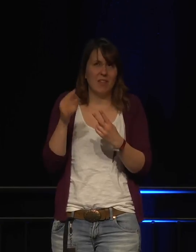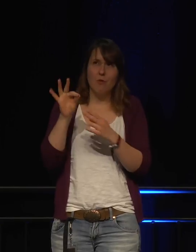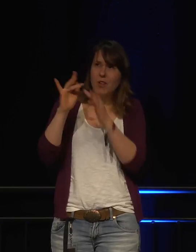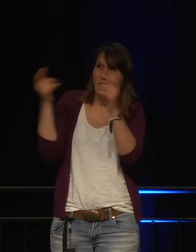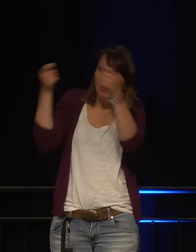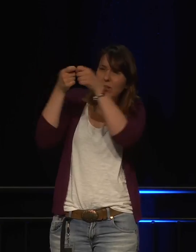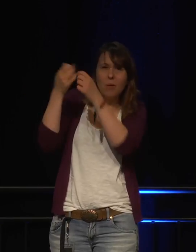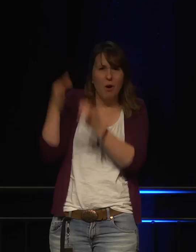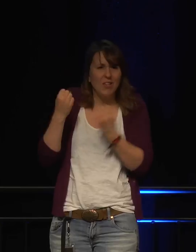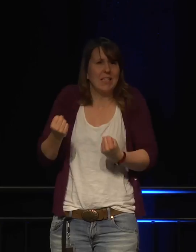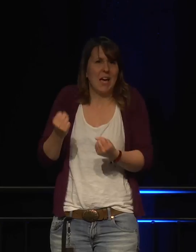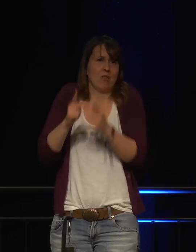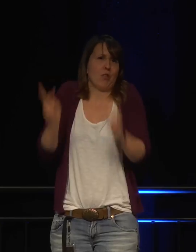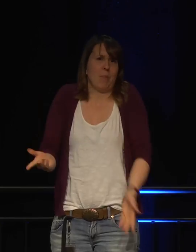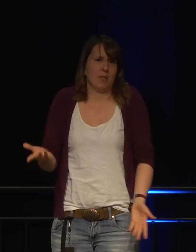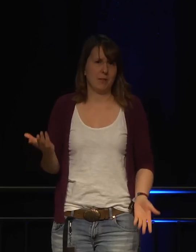las bombillas.